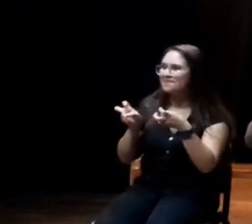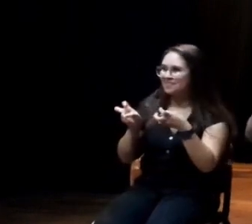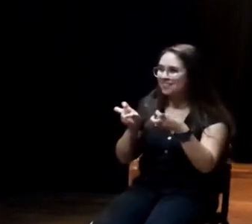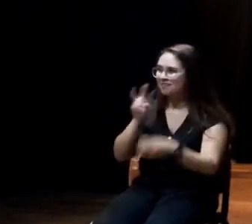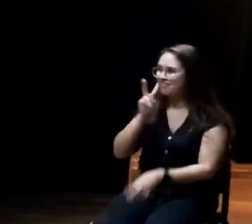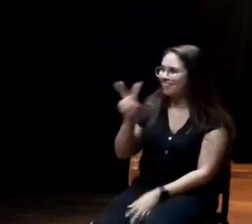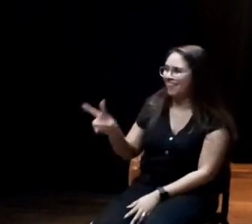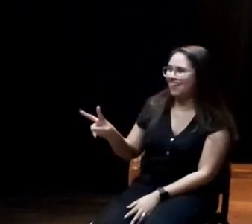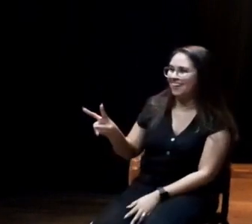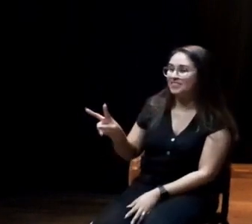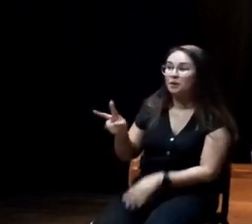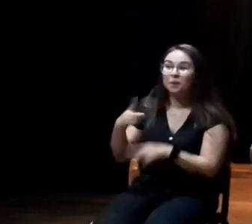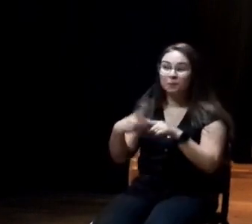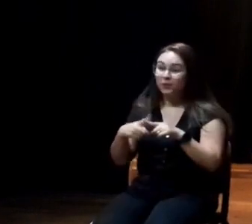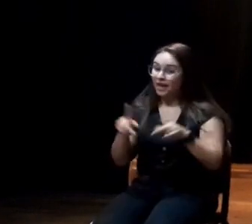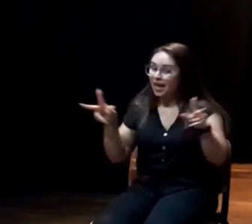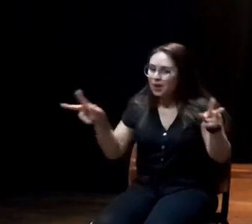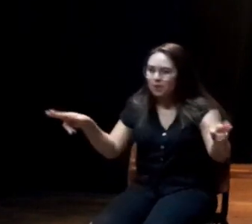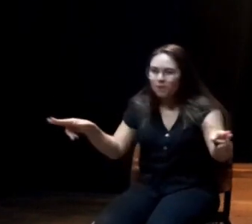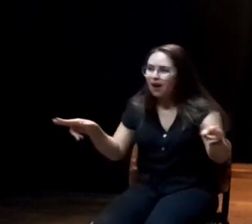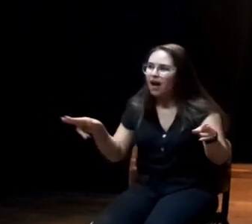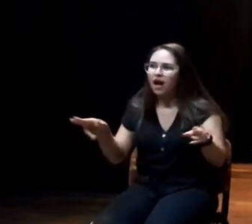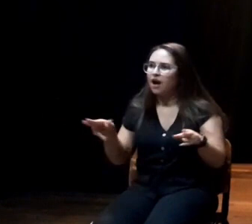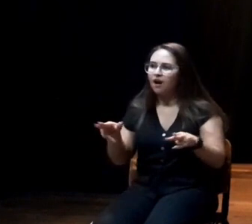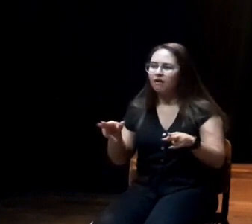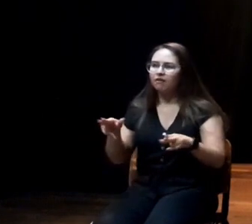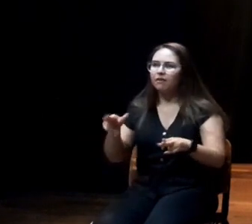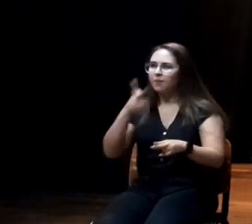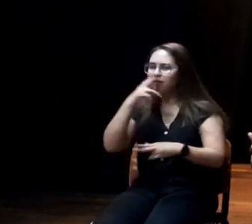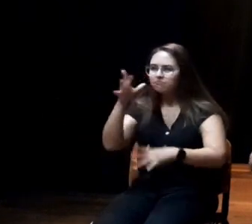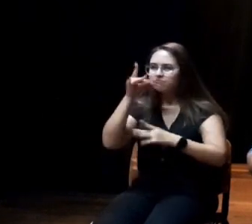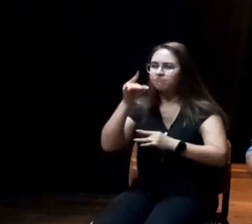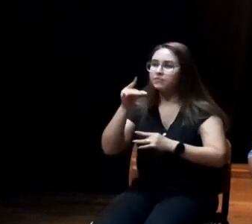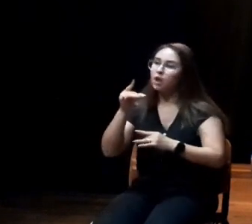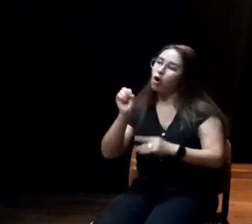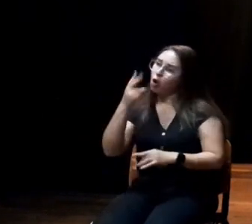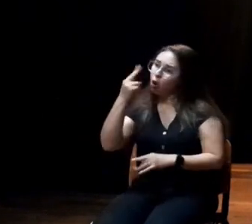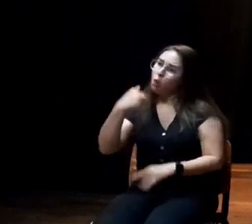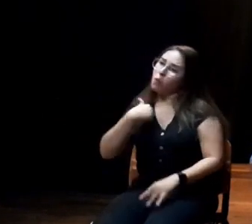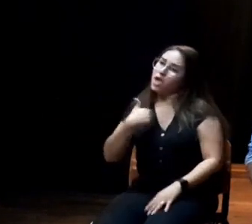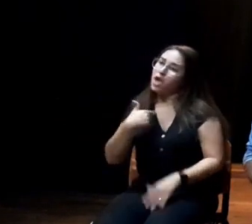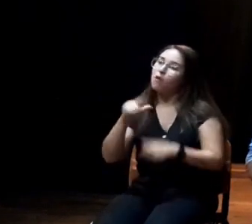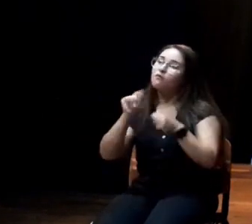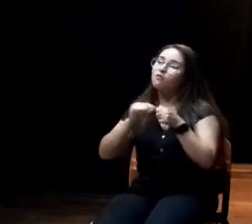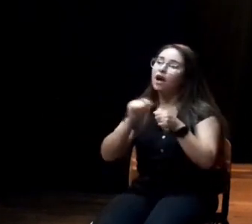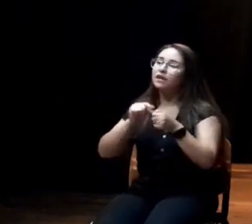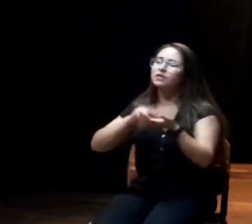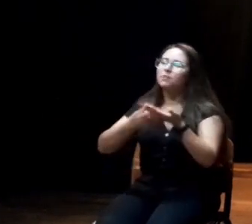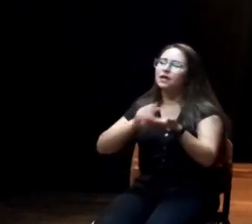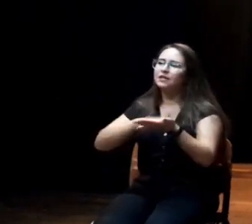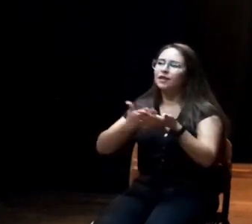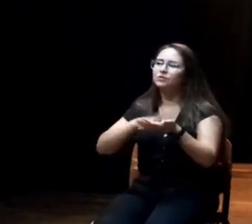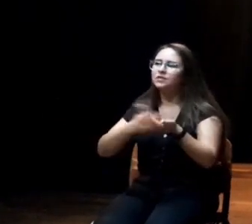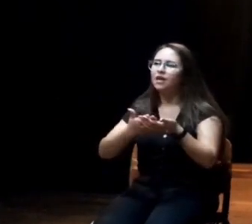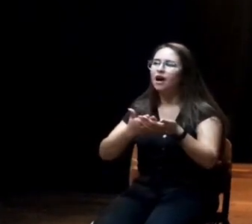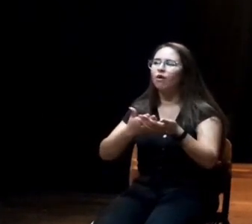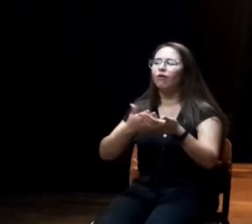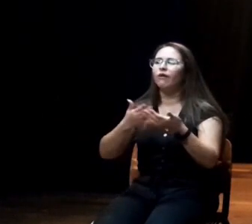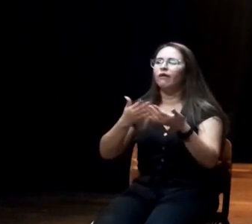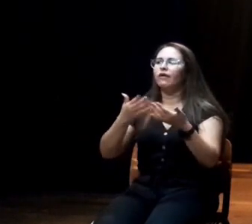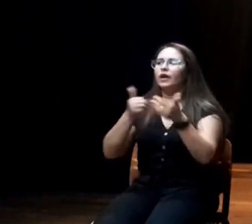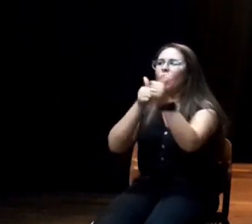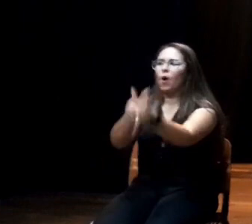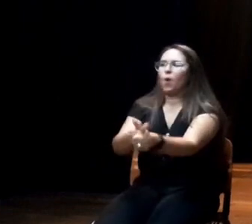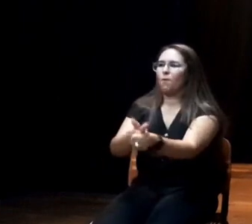Porque é nessa mesma intensidade, é nesse mesmo lugar. Né? A não ser que eu me proponha a fazer uma tradução que não acompanha